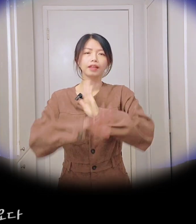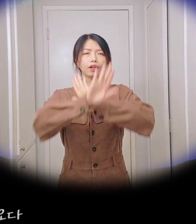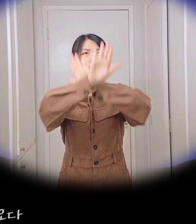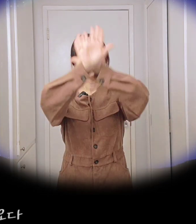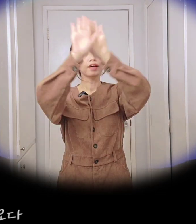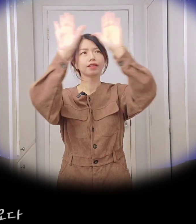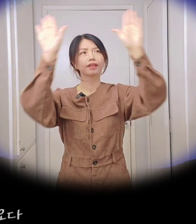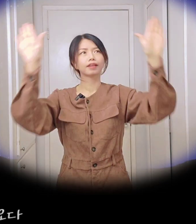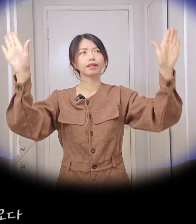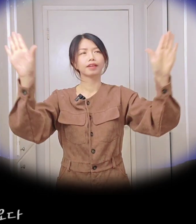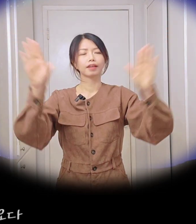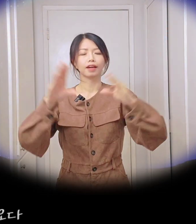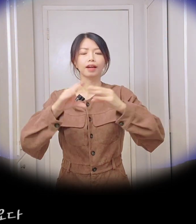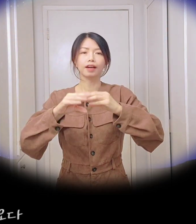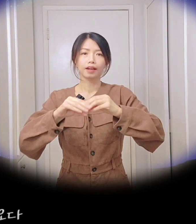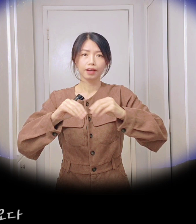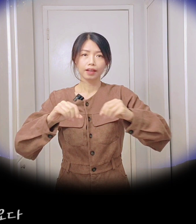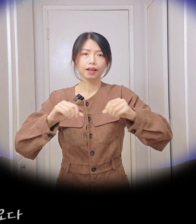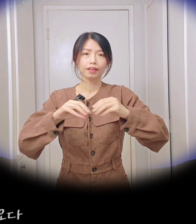하늘과